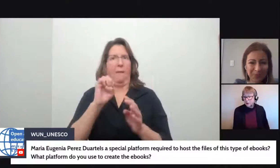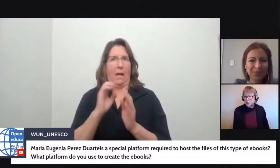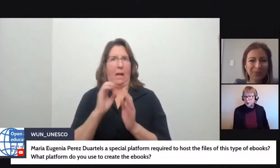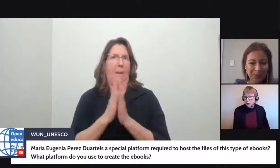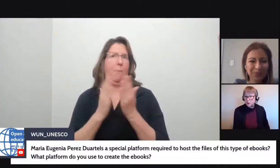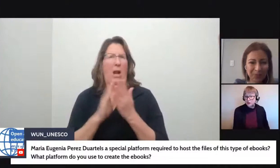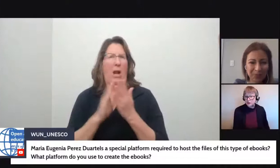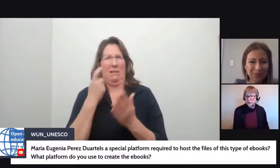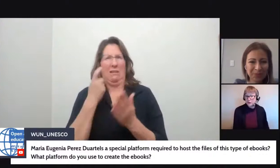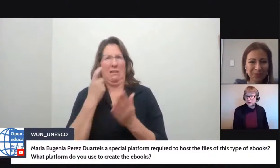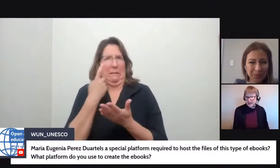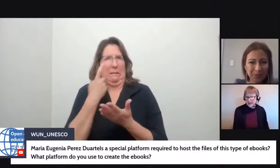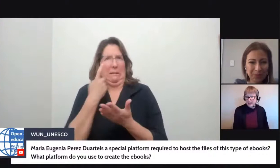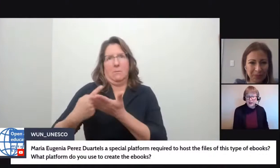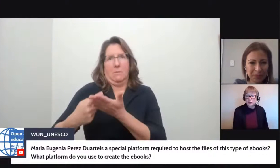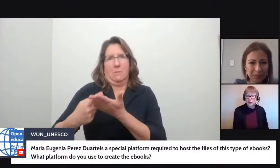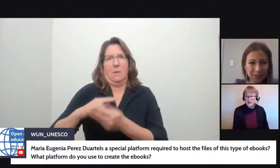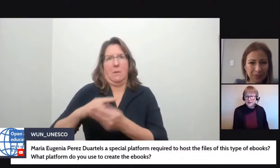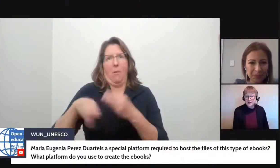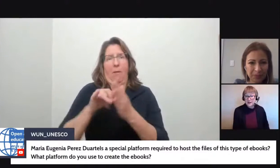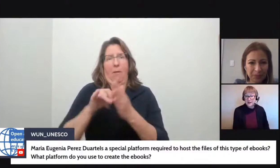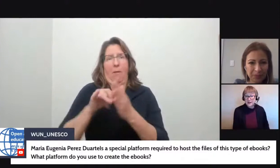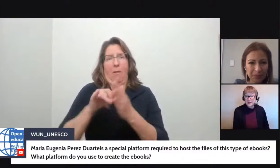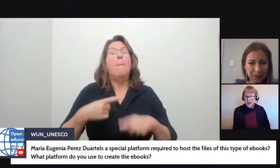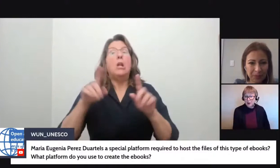la plataforma funciona bien con Pressbooks.